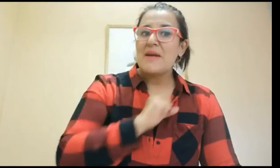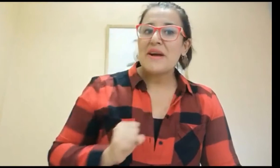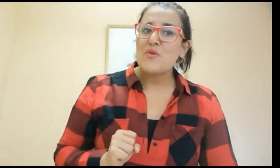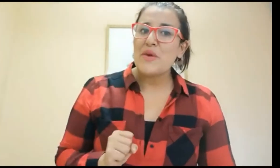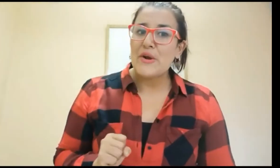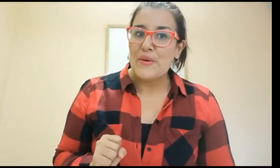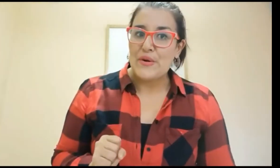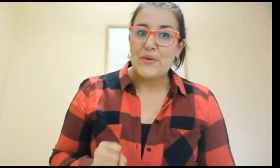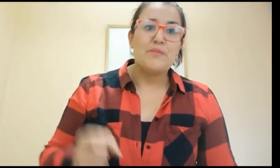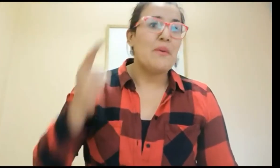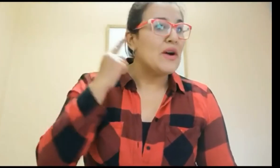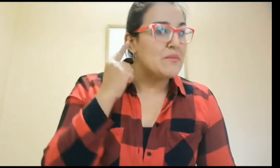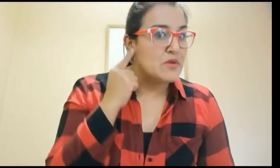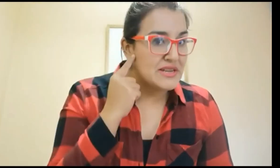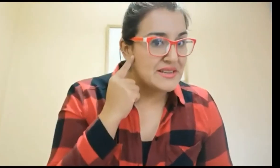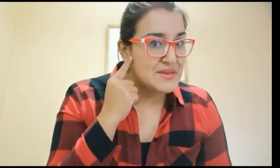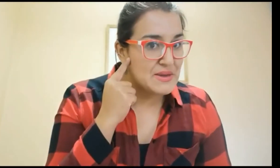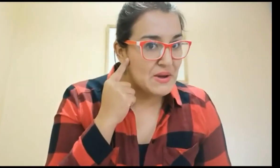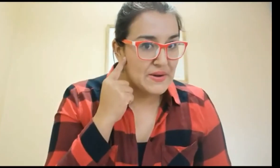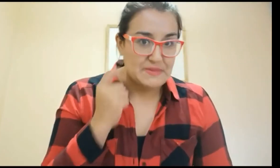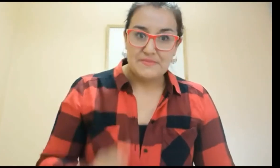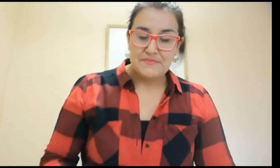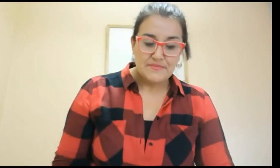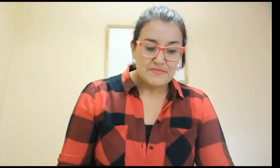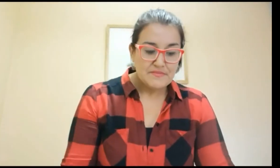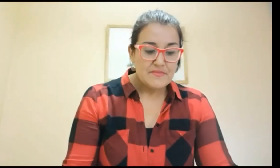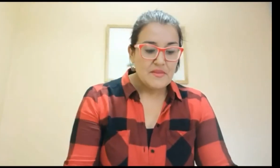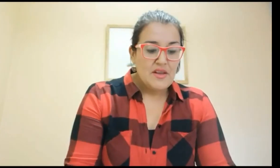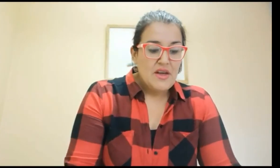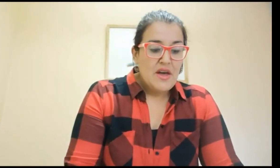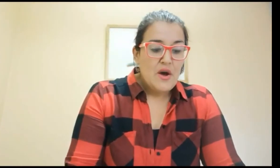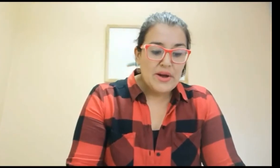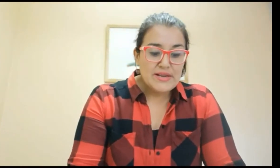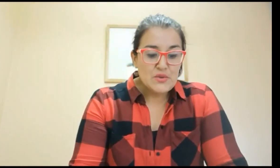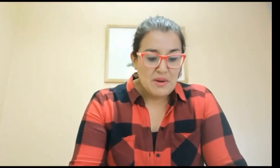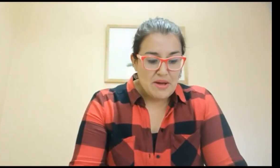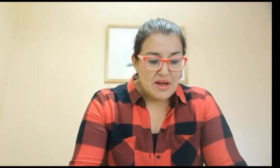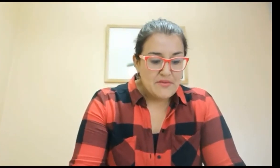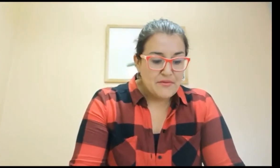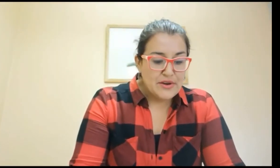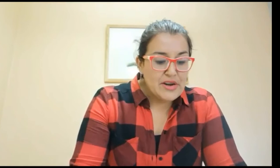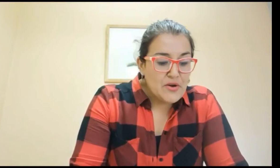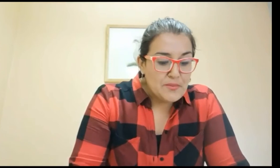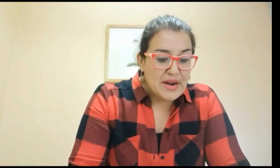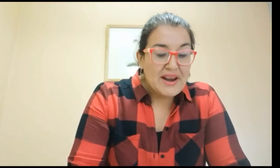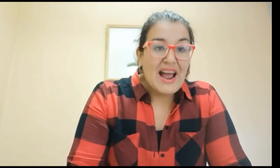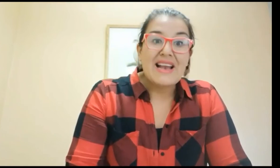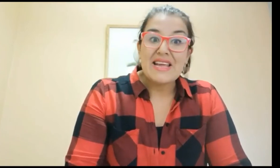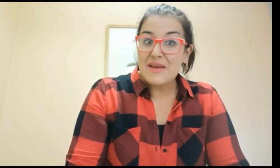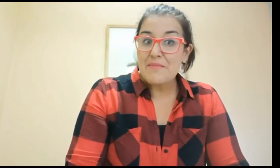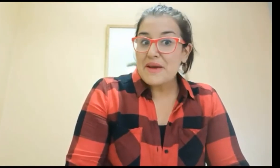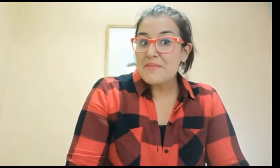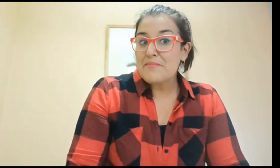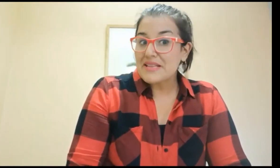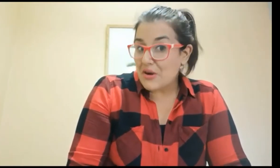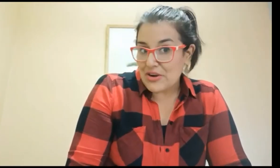Problema número uno. Pongan mucha atención. Juan y su mamá fueron a comprar al Hiper